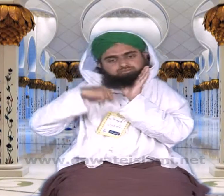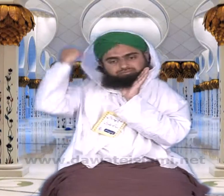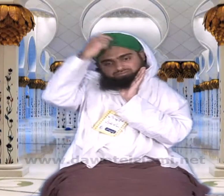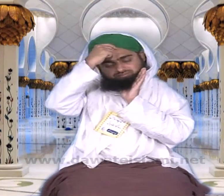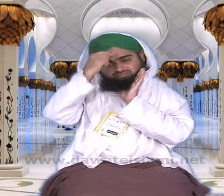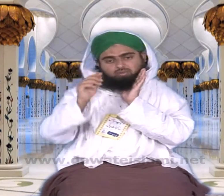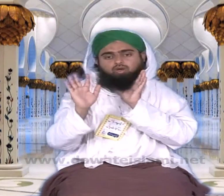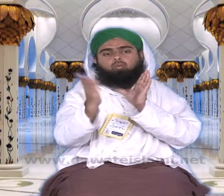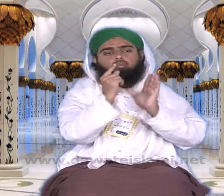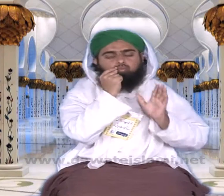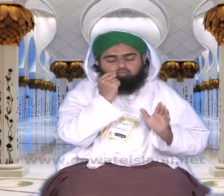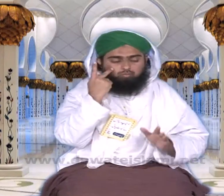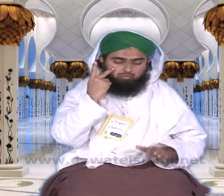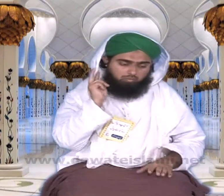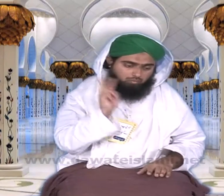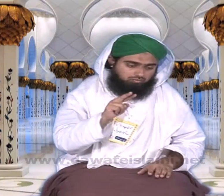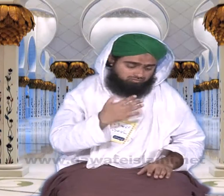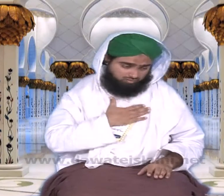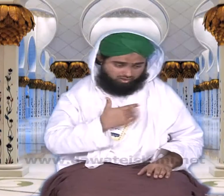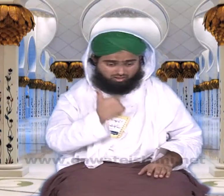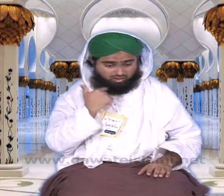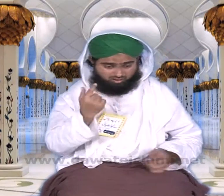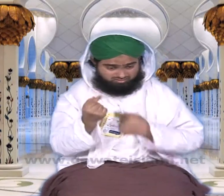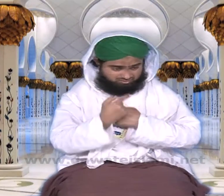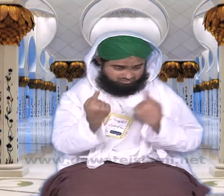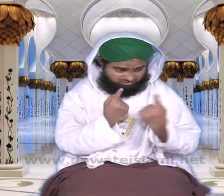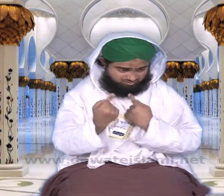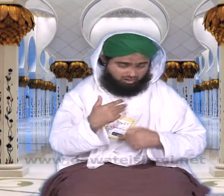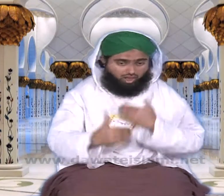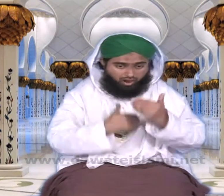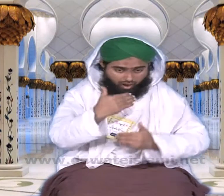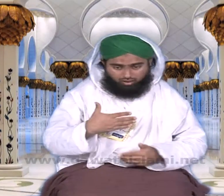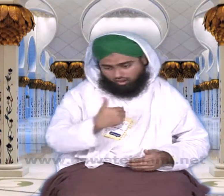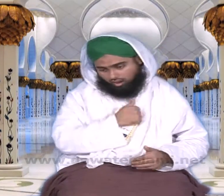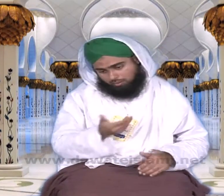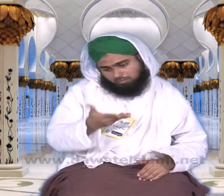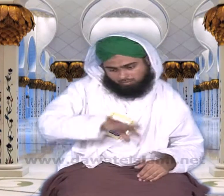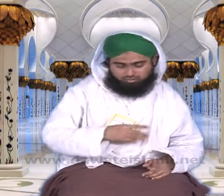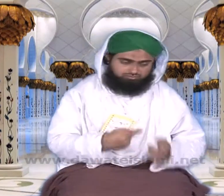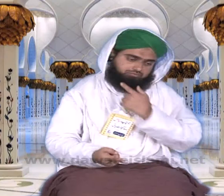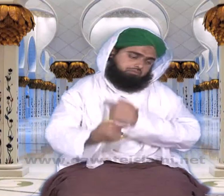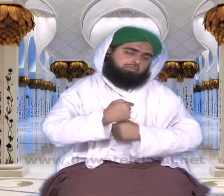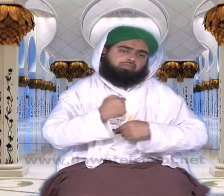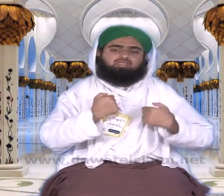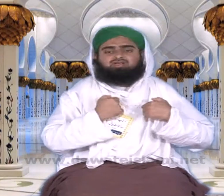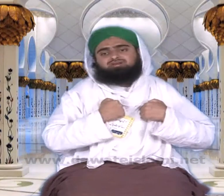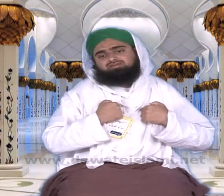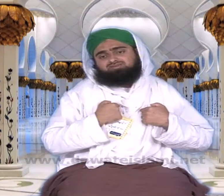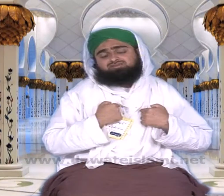مو جکڑ کر بند کرتے ہیں کسی پر چادر اڑاتے ہیں یاد رکھئے یہی سب کچھ ہمارے ساتھ میں کیا جائے گا آج نہیں